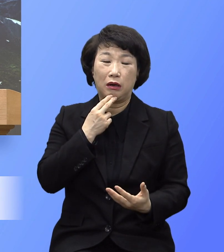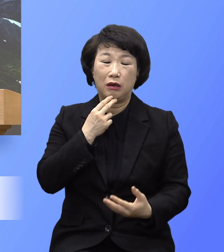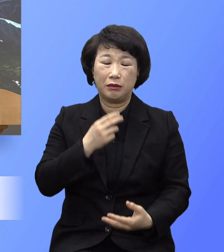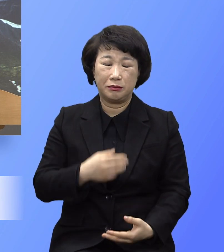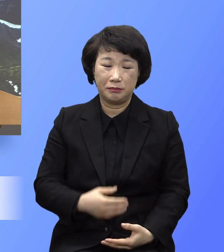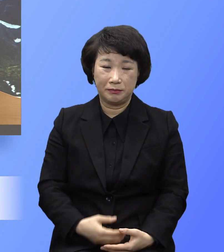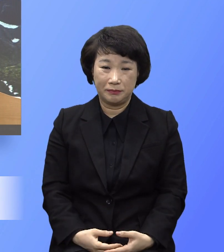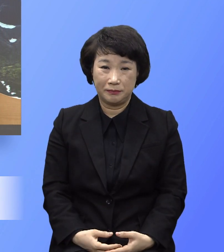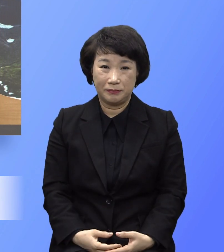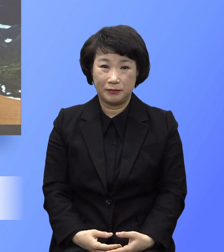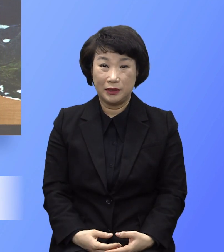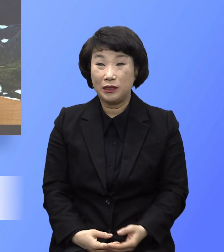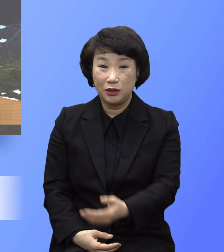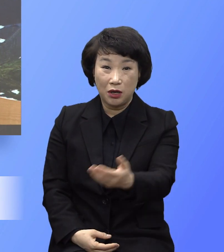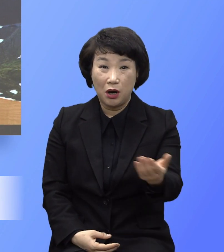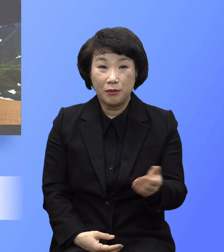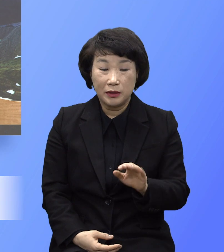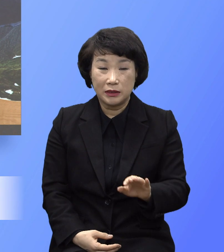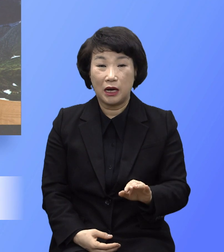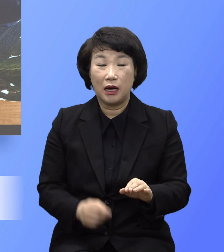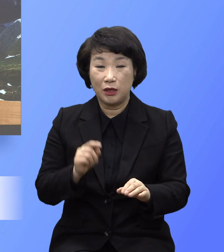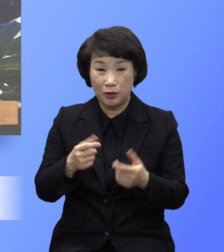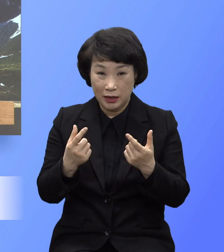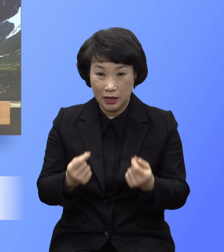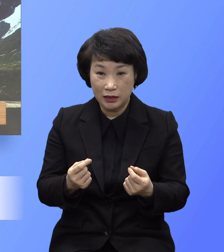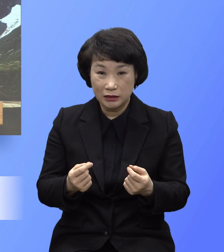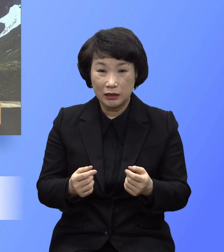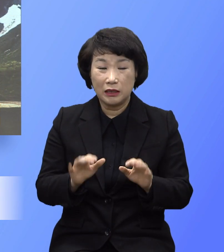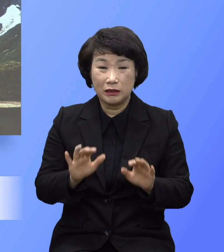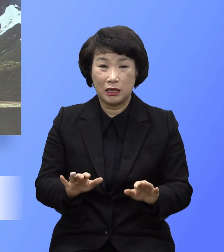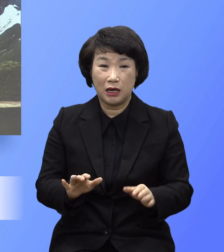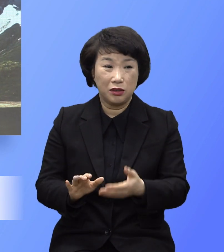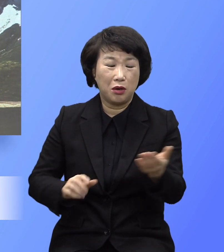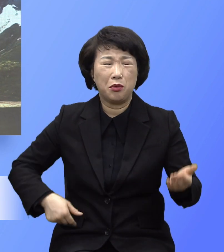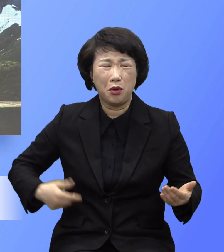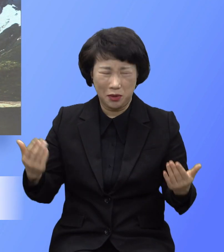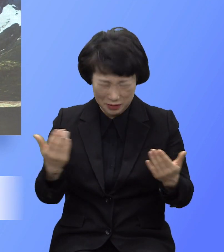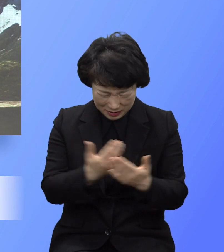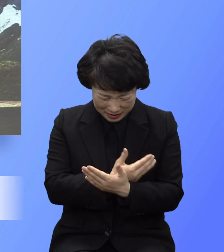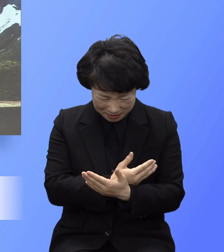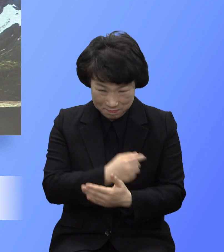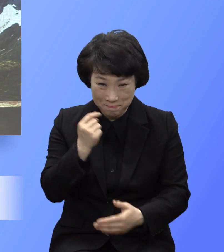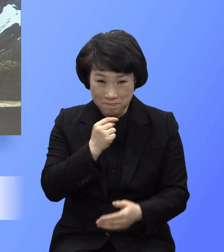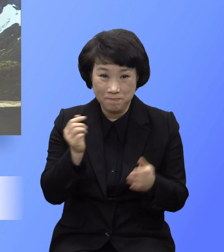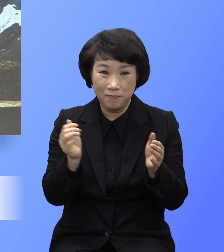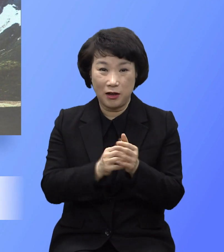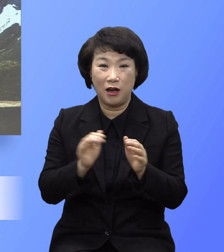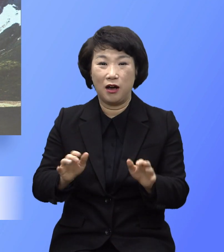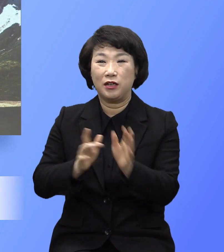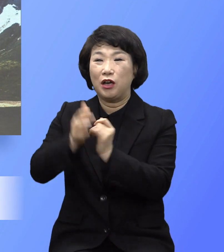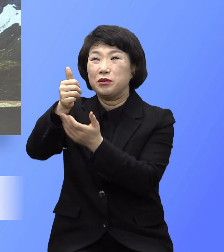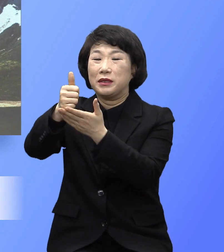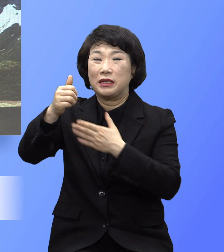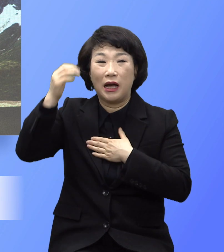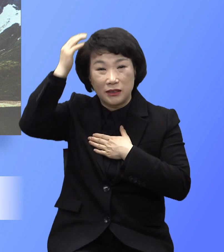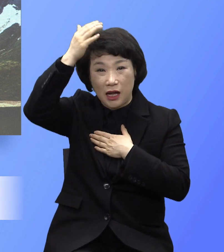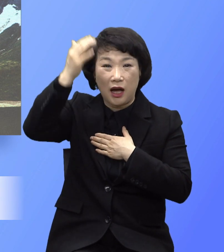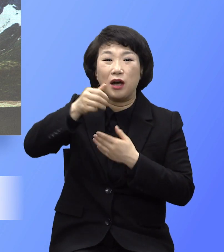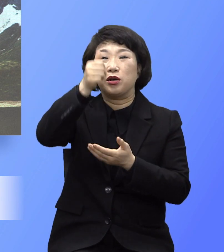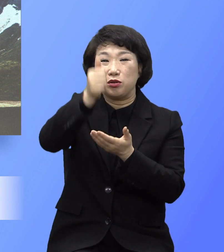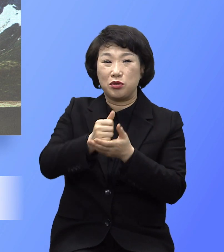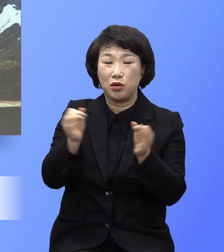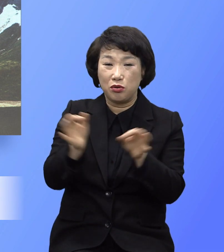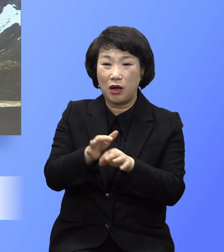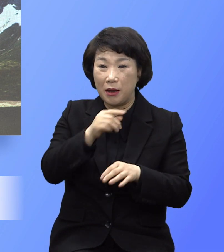사람이에요. 여러분들은 그만큼 처절하게 회개를 통해서 예수가 날 사랑하신